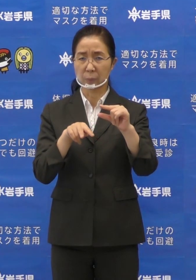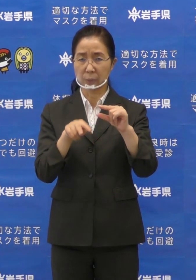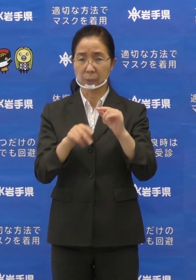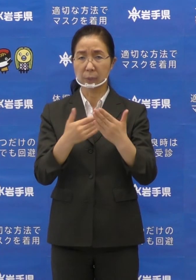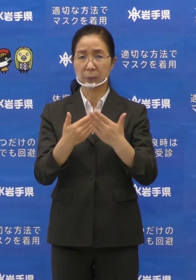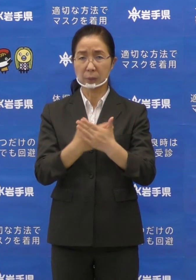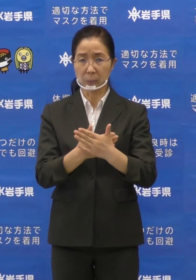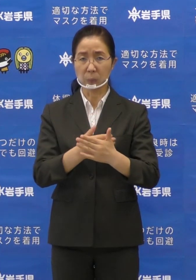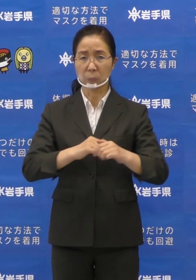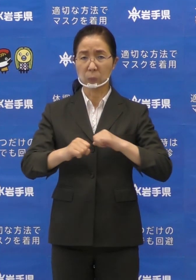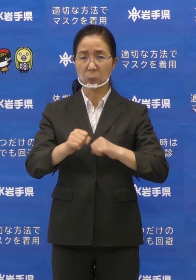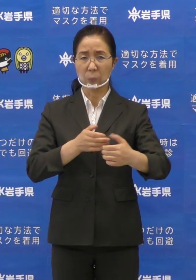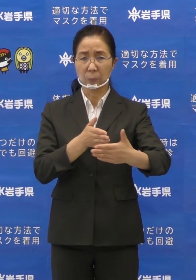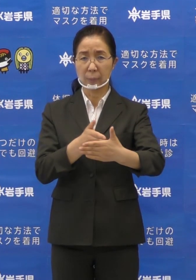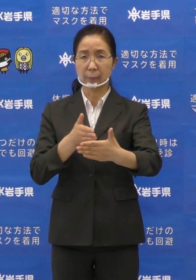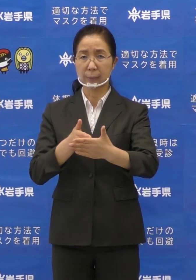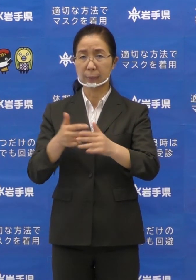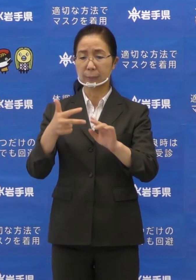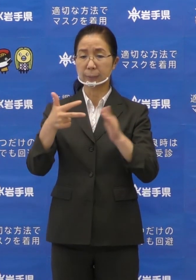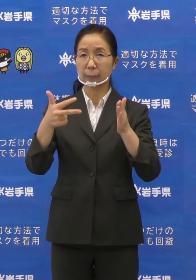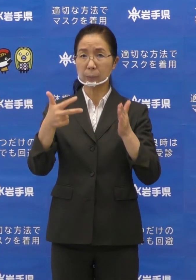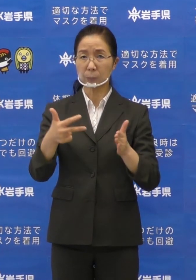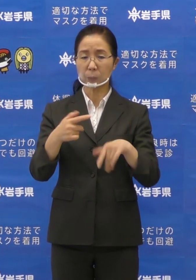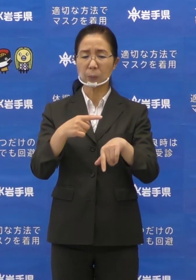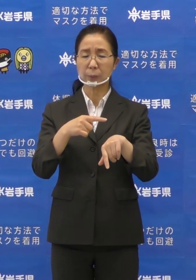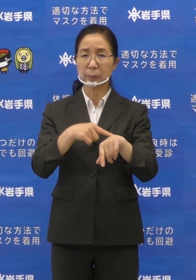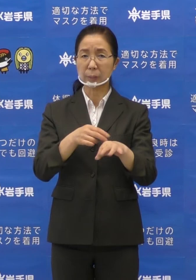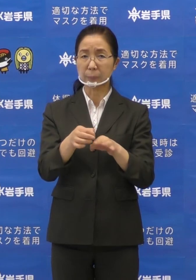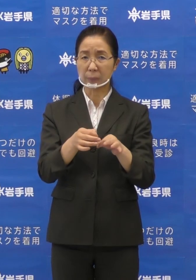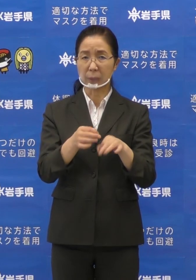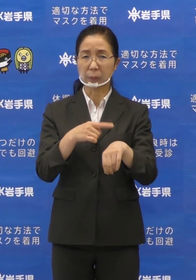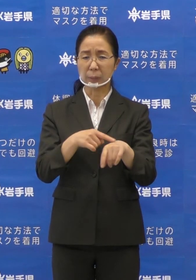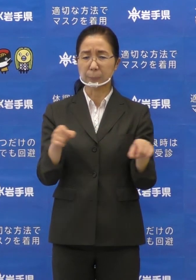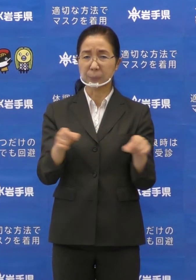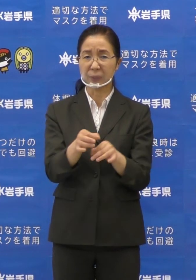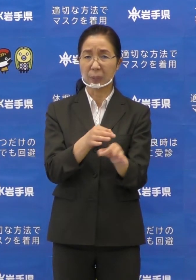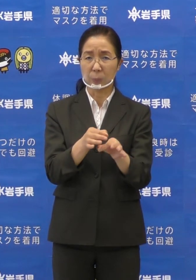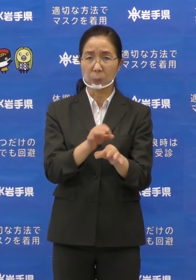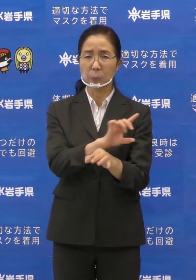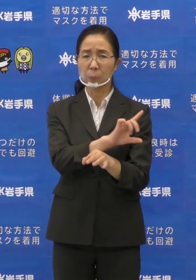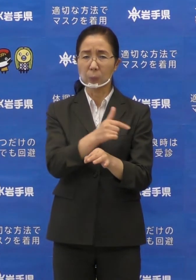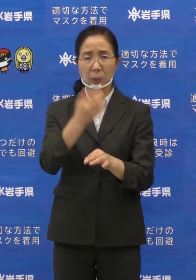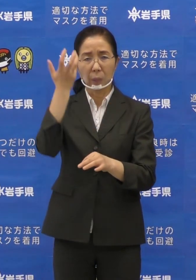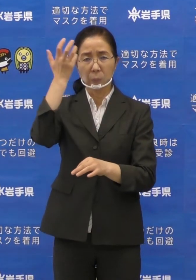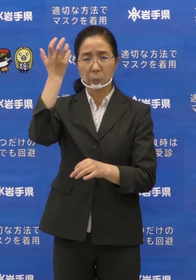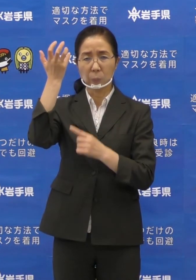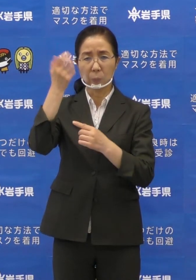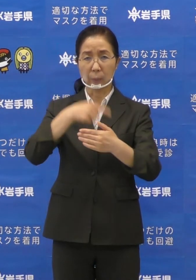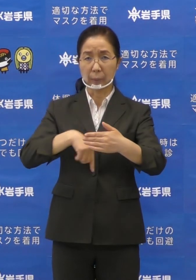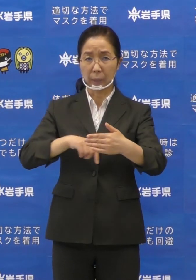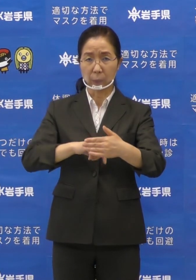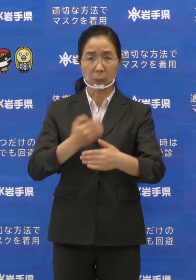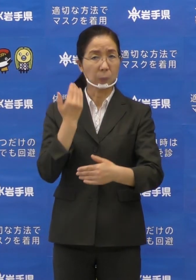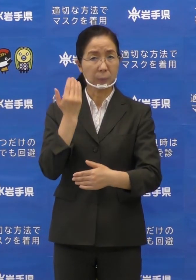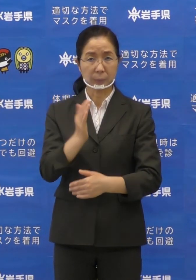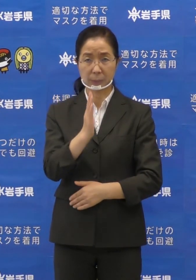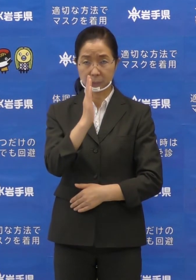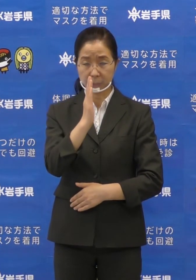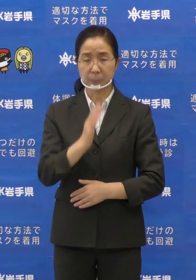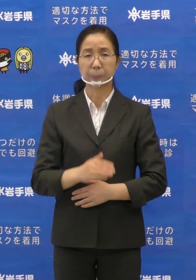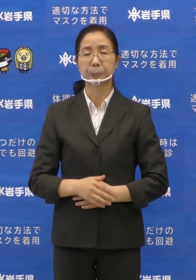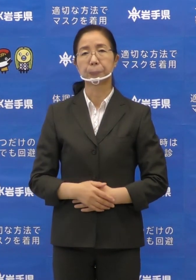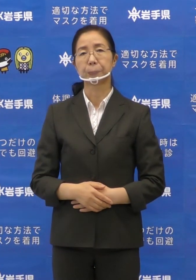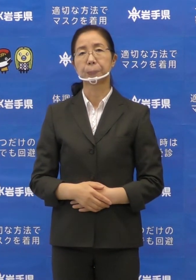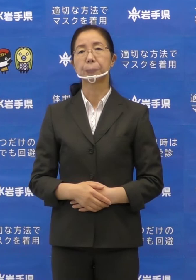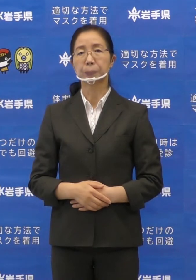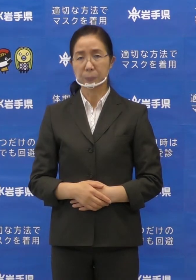か施設の時短であるとかどのようなことを想定されているのか伺いますでしょうか。 この飲